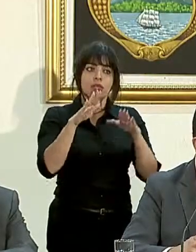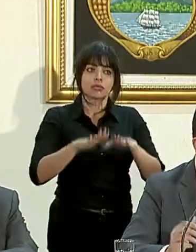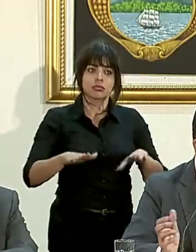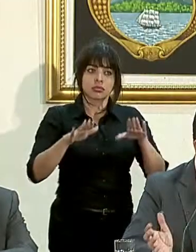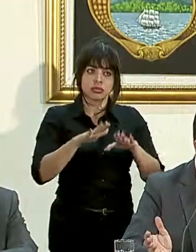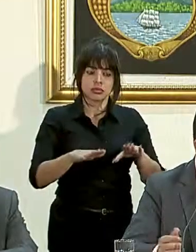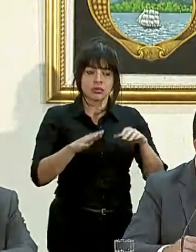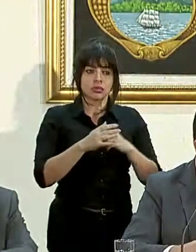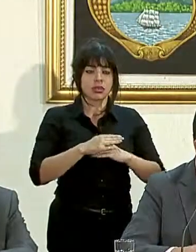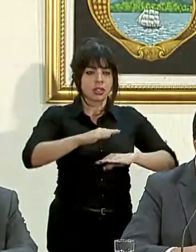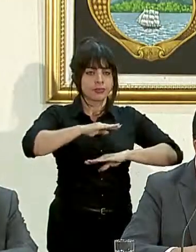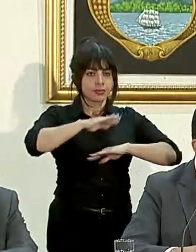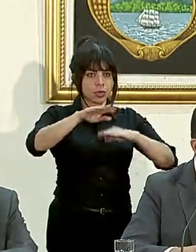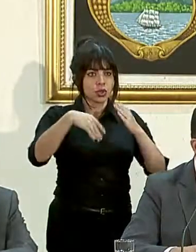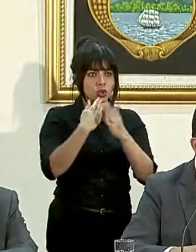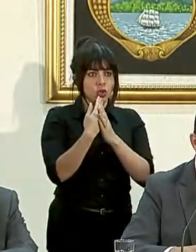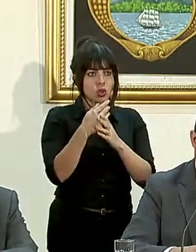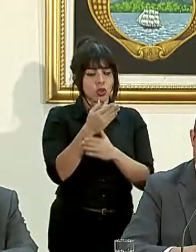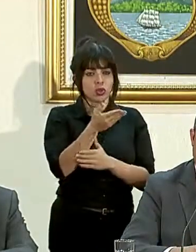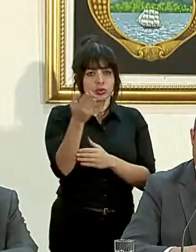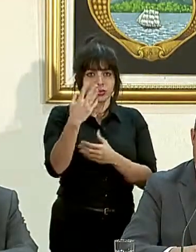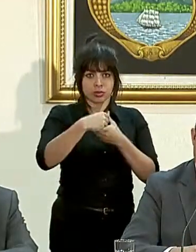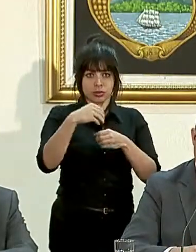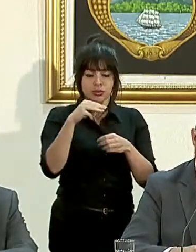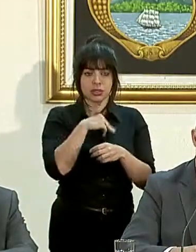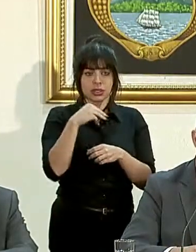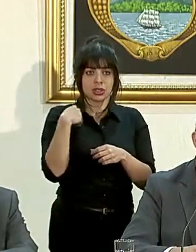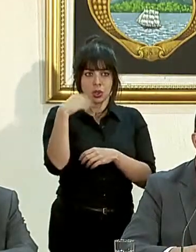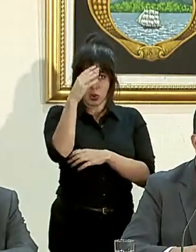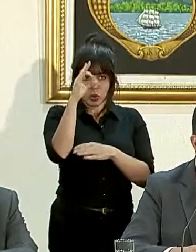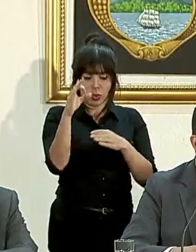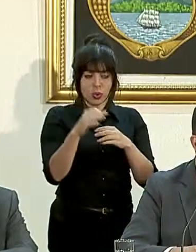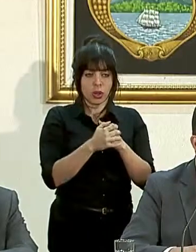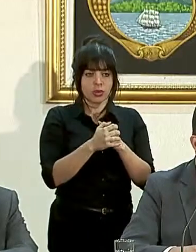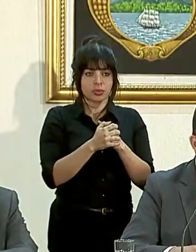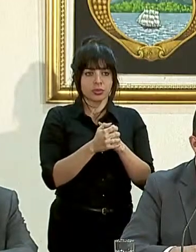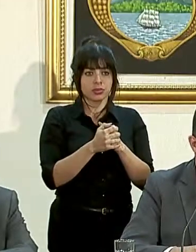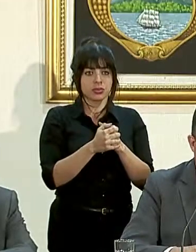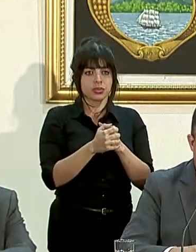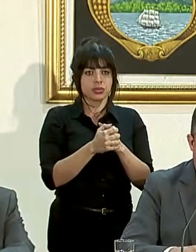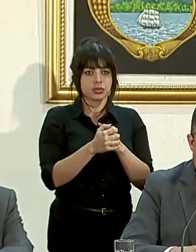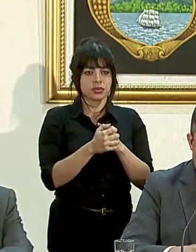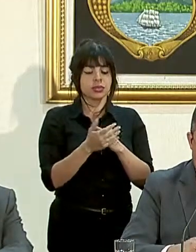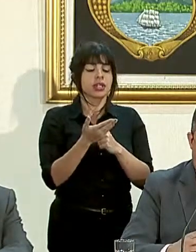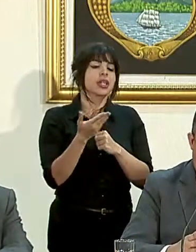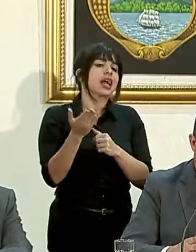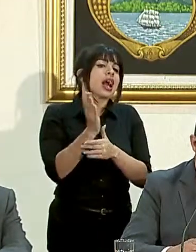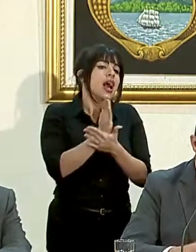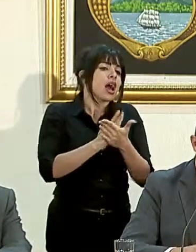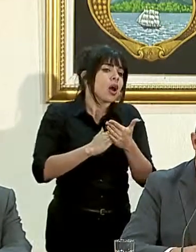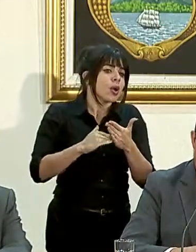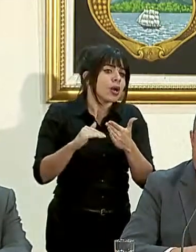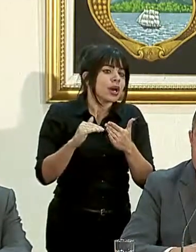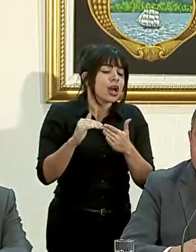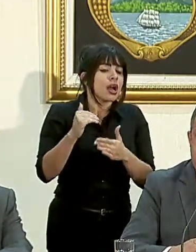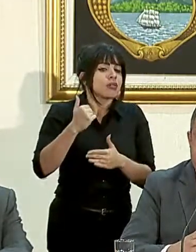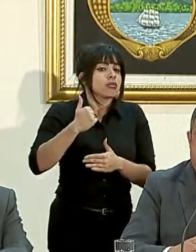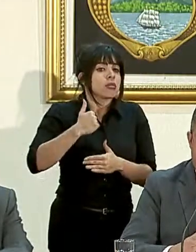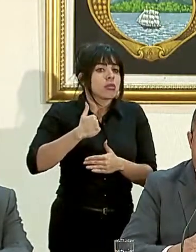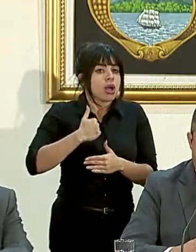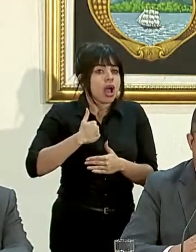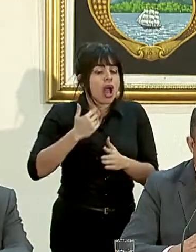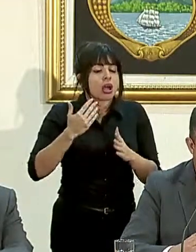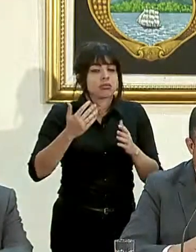para serenidad de todos quienes funcionan en el Ministerio de Cultura, Juventud y Deportes, que aunque habrá